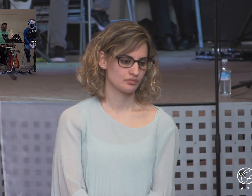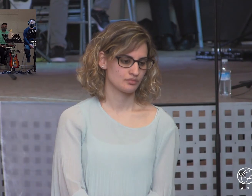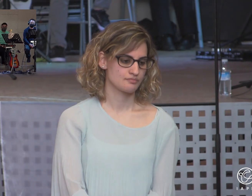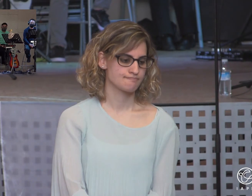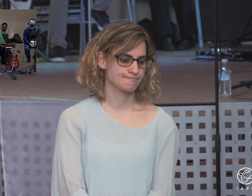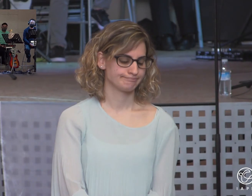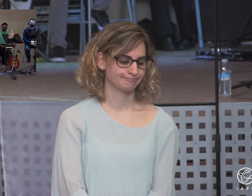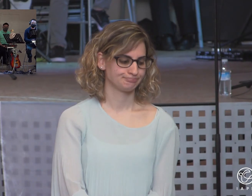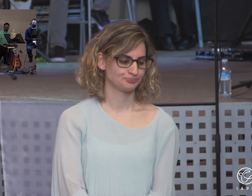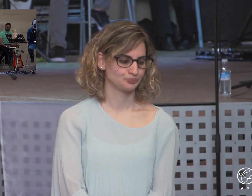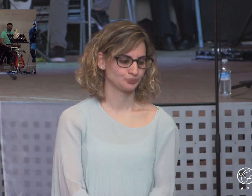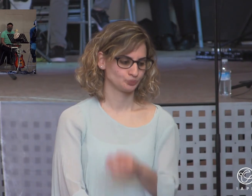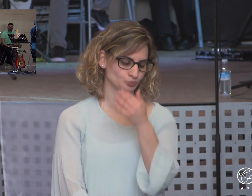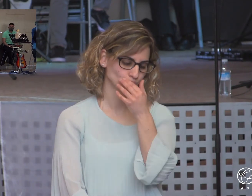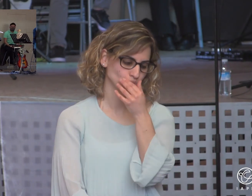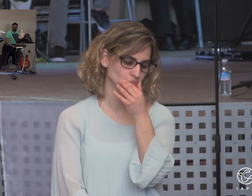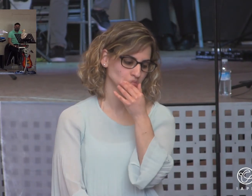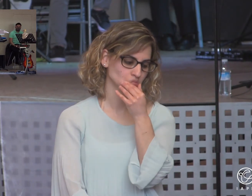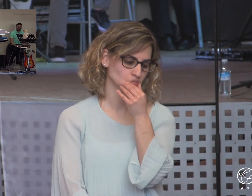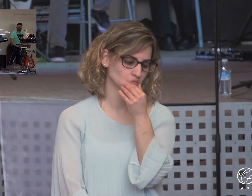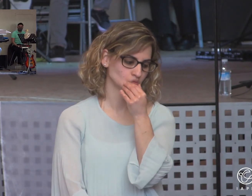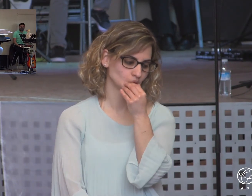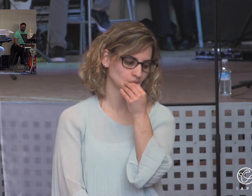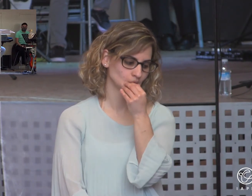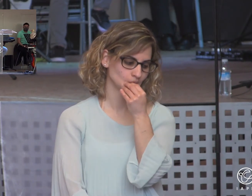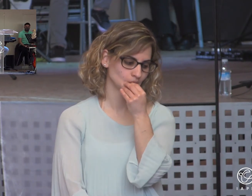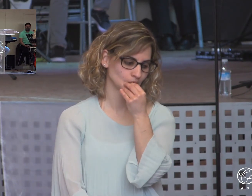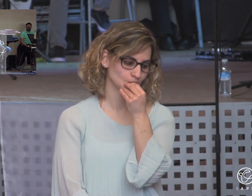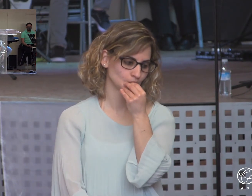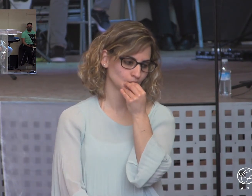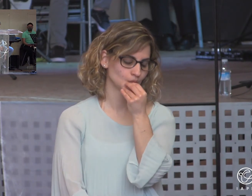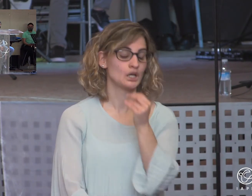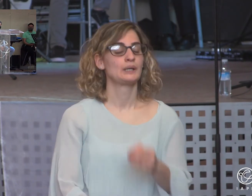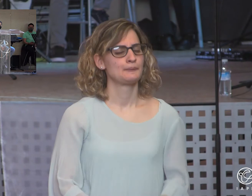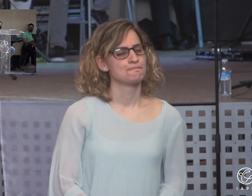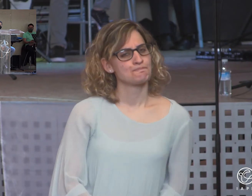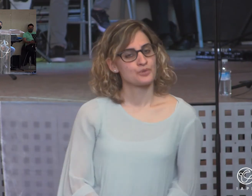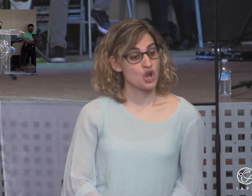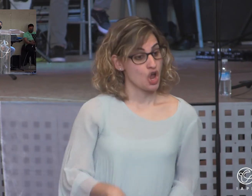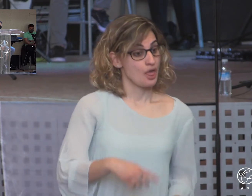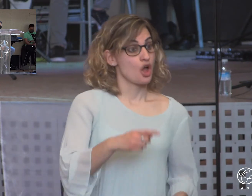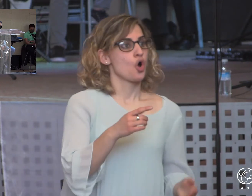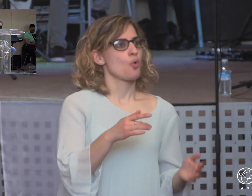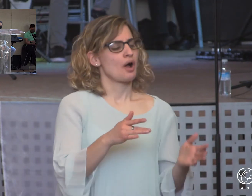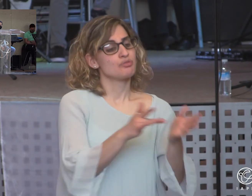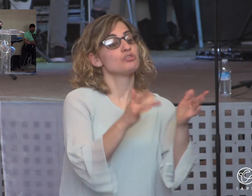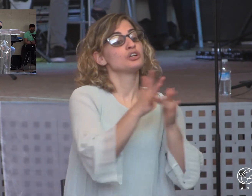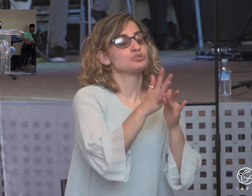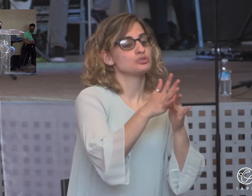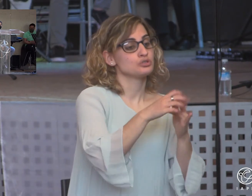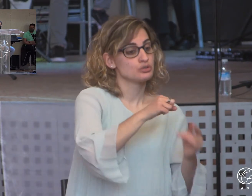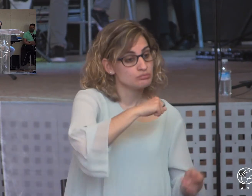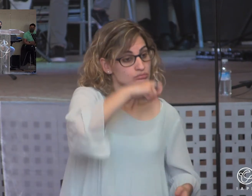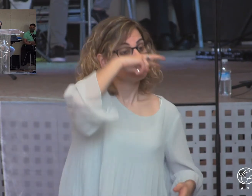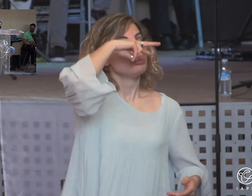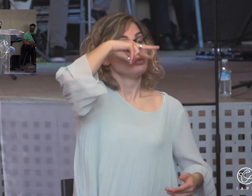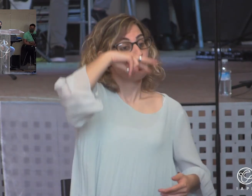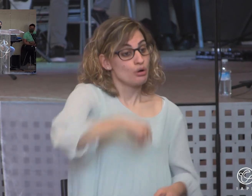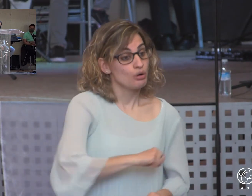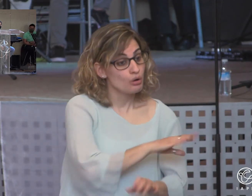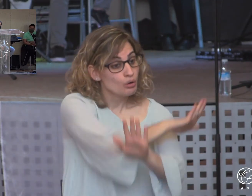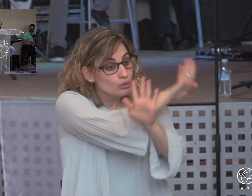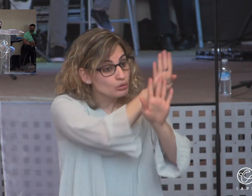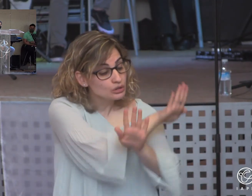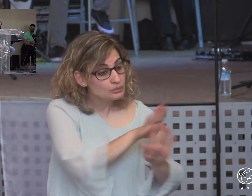era justamente el momento del sacrificio que los judíos llevaban en